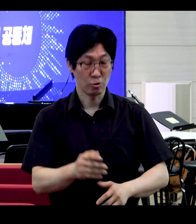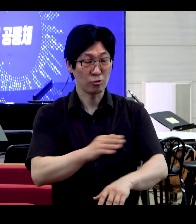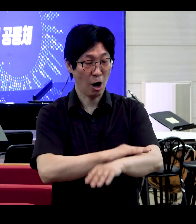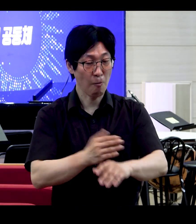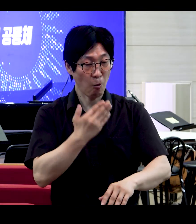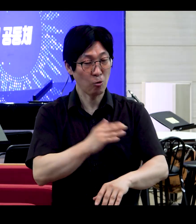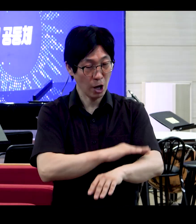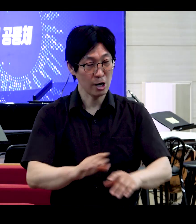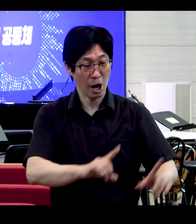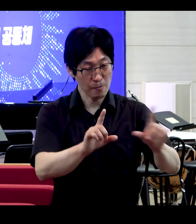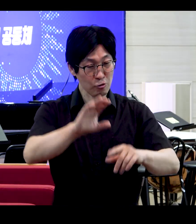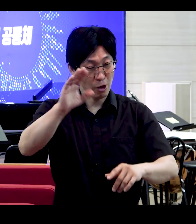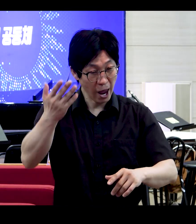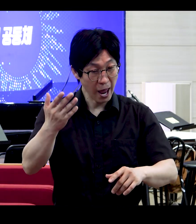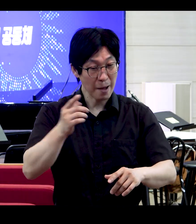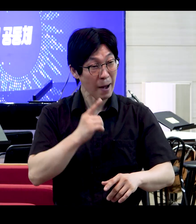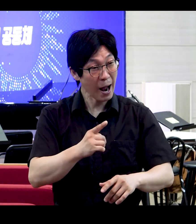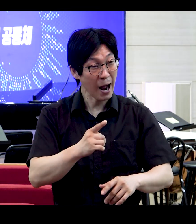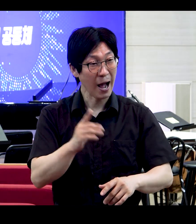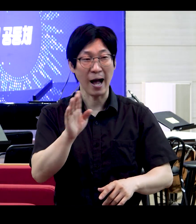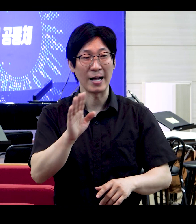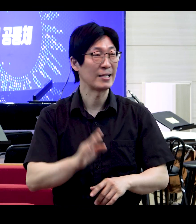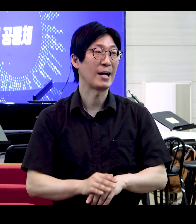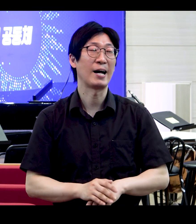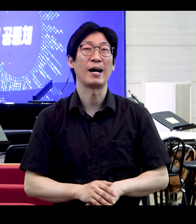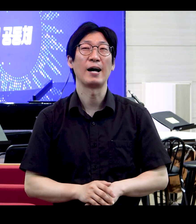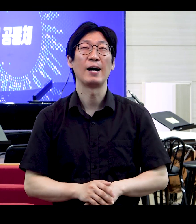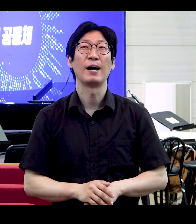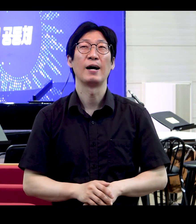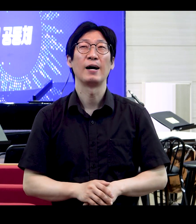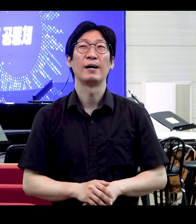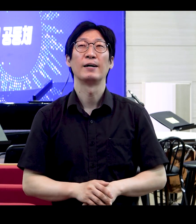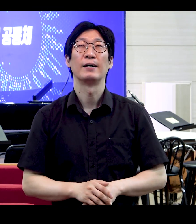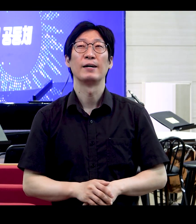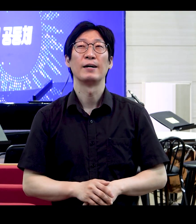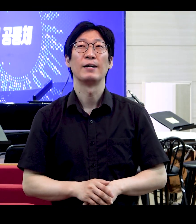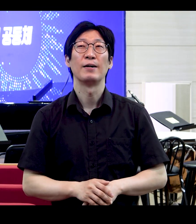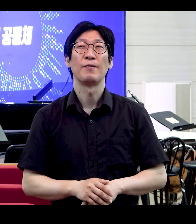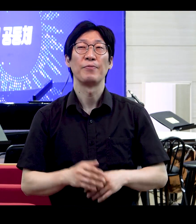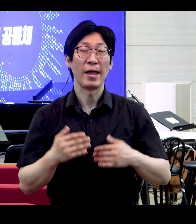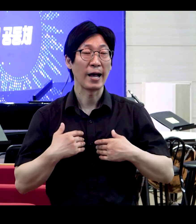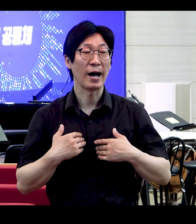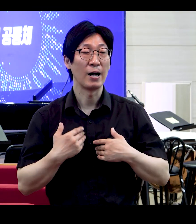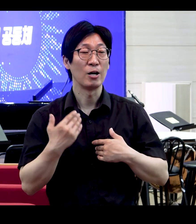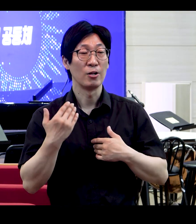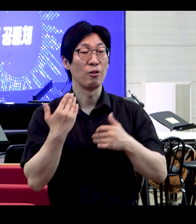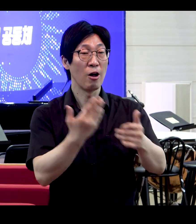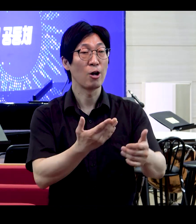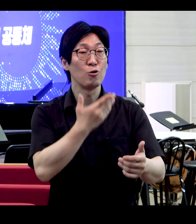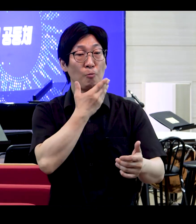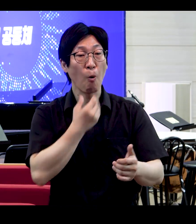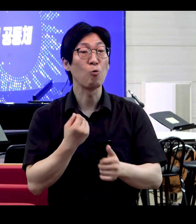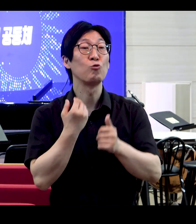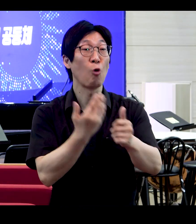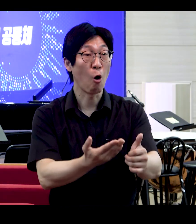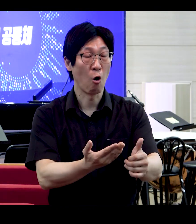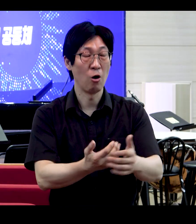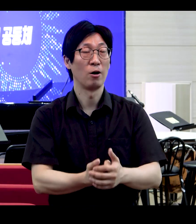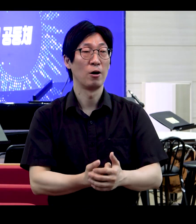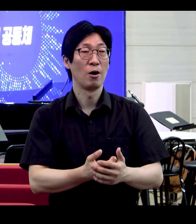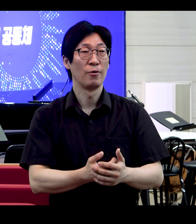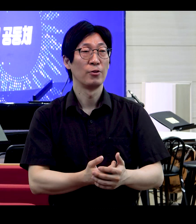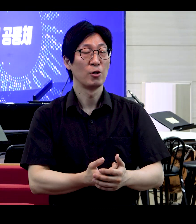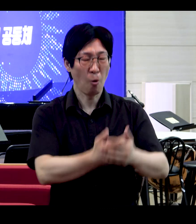잘 먹고 잘 살아라 그 얘기가 아니죠. 내가 살아가는 삶의 어떤 내용은 이렇게 내가 내게 준 축복